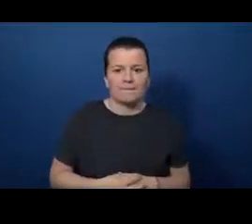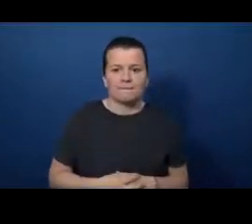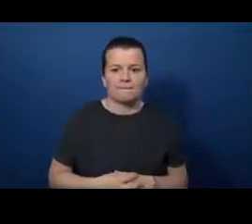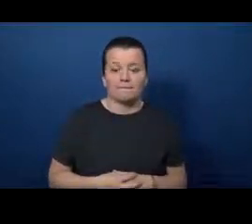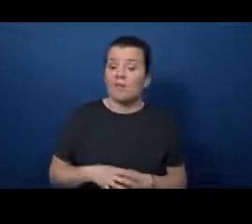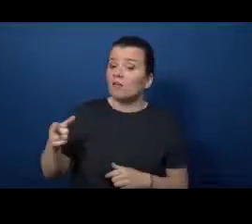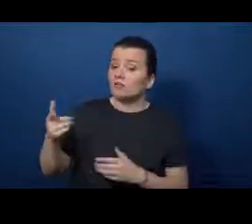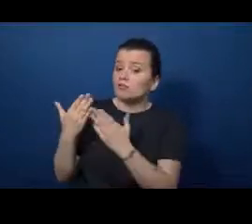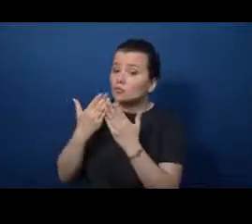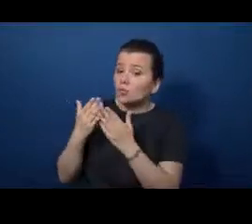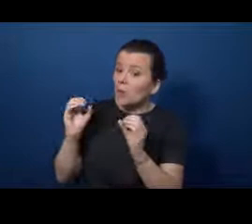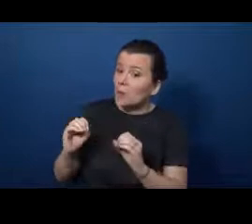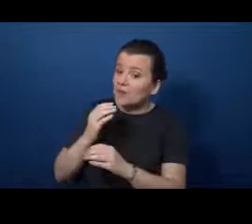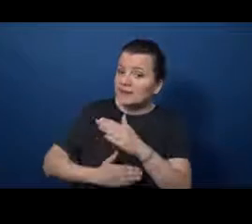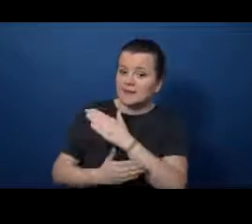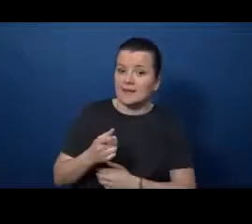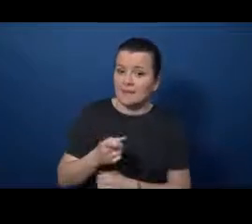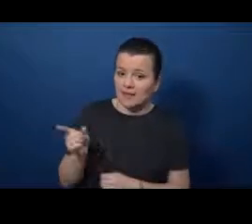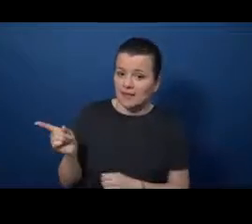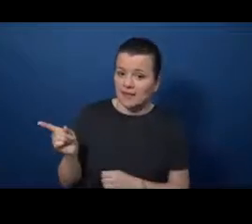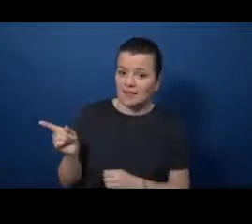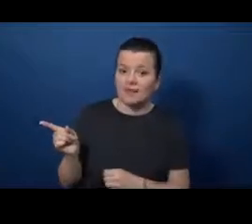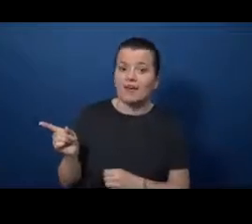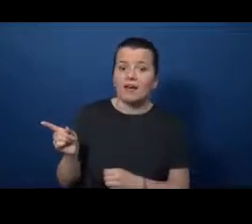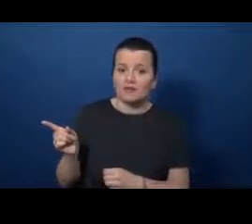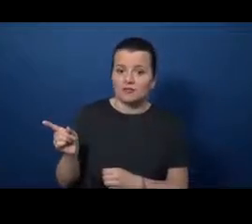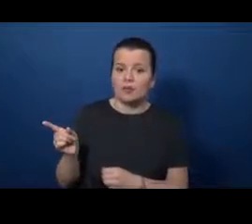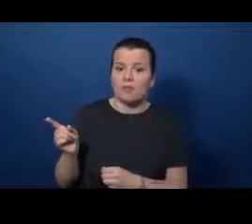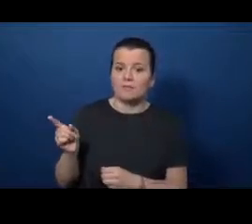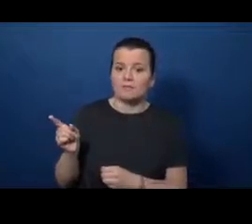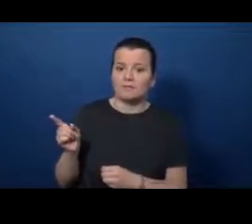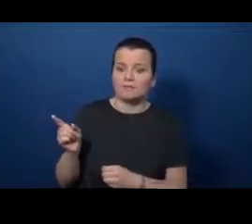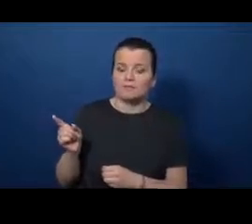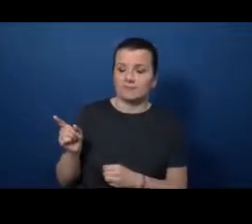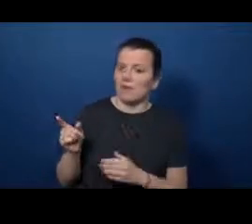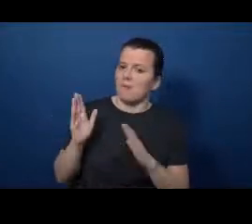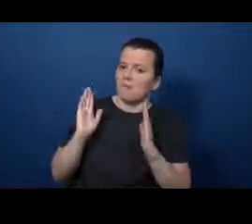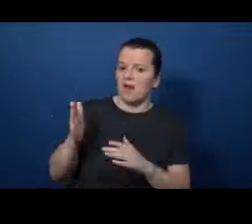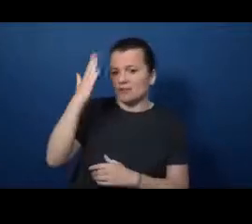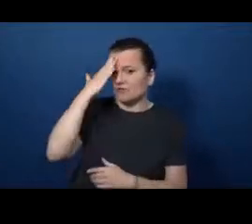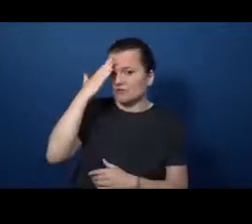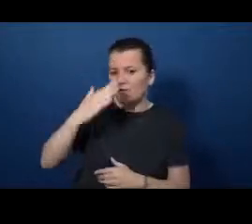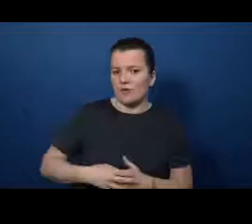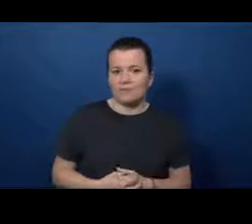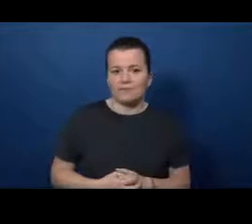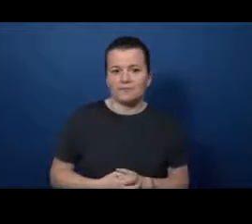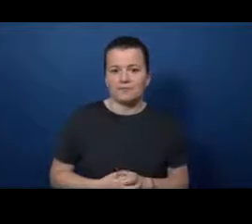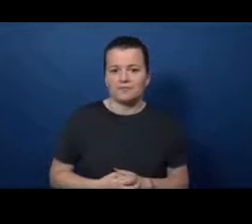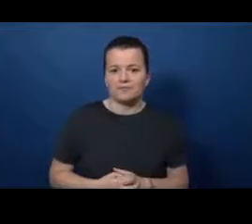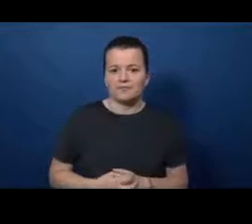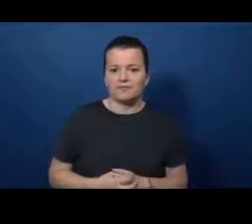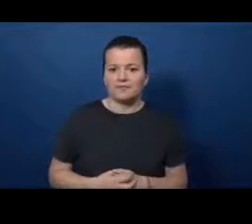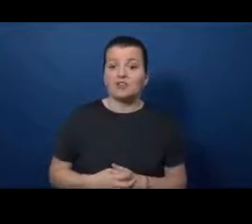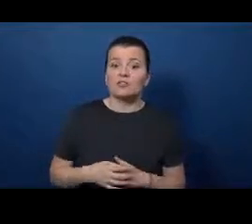障青年或者说其他人对于残障青年的一种校园欺凌事件。最后一点就是，很多残障青年的父母都是健